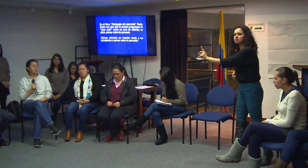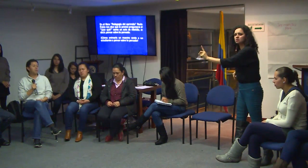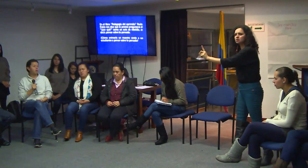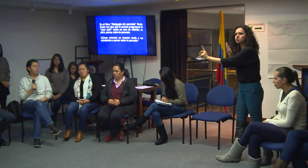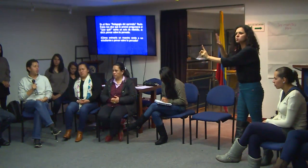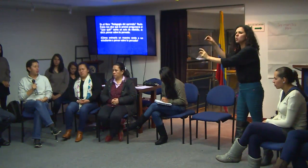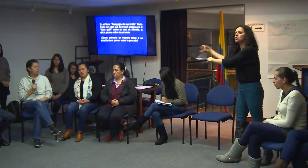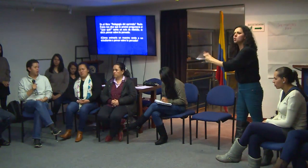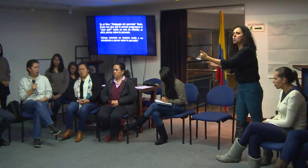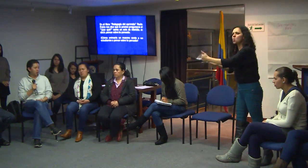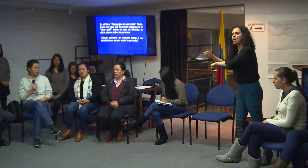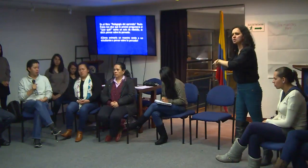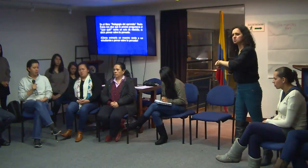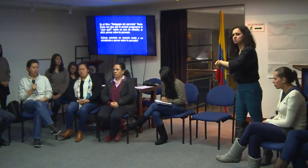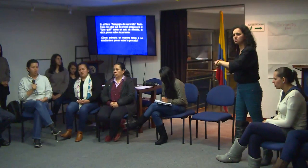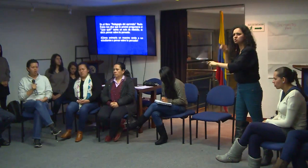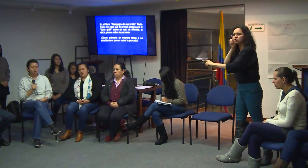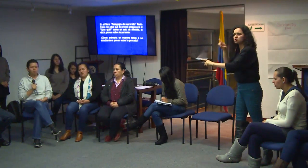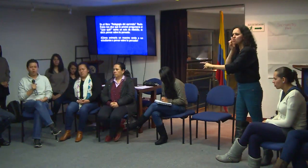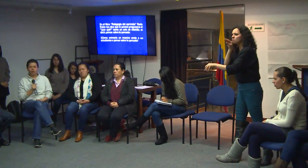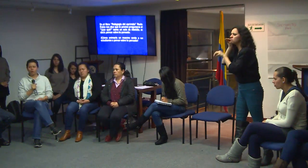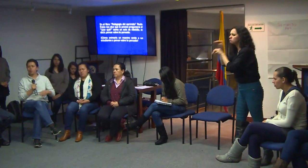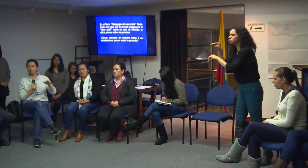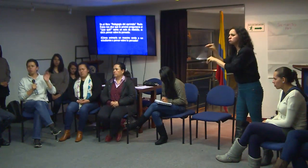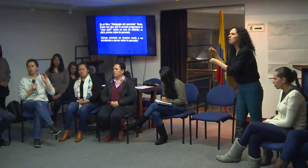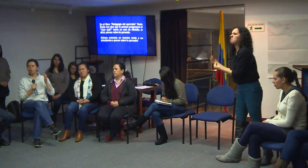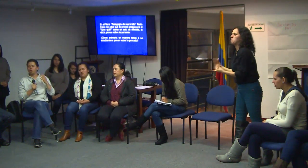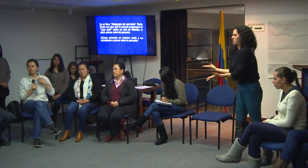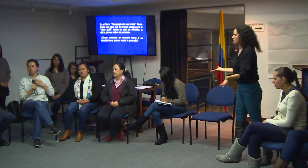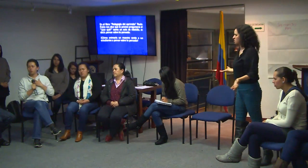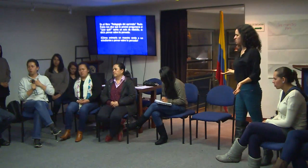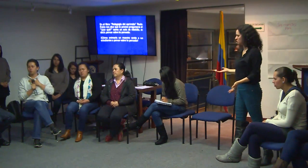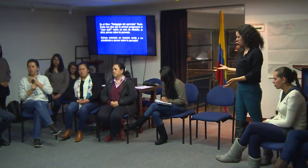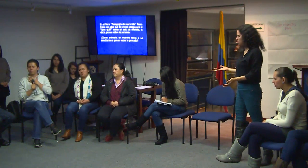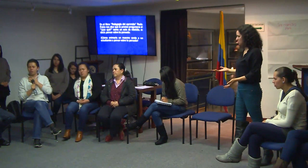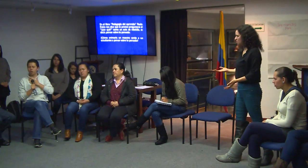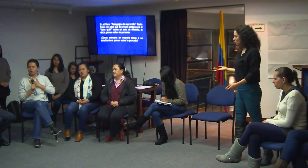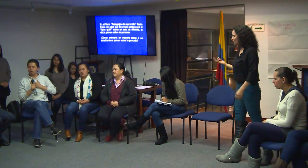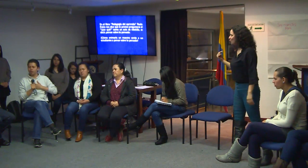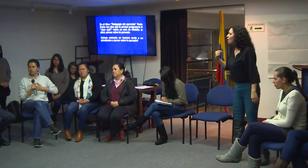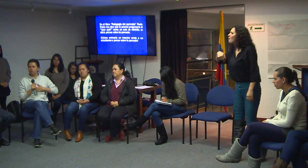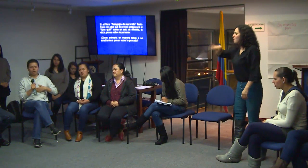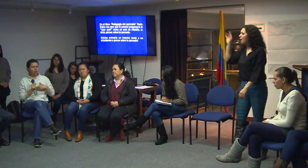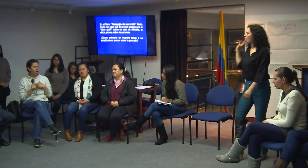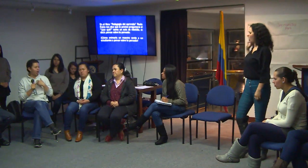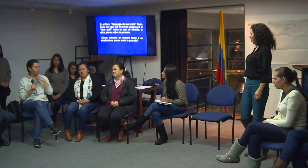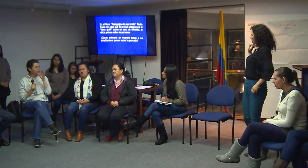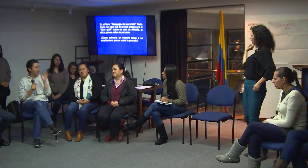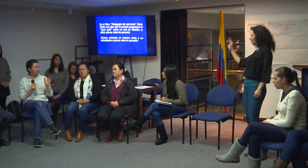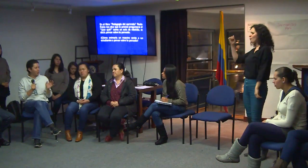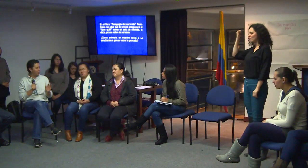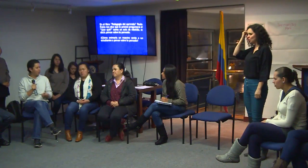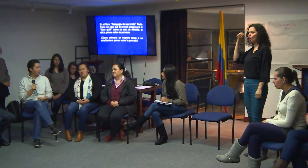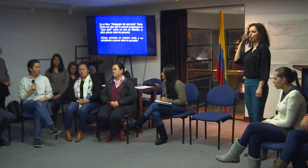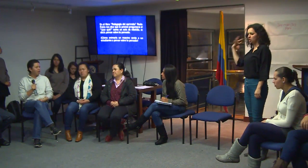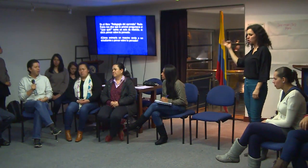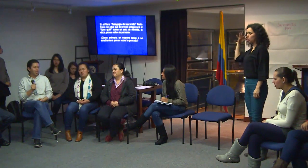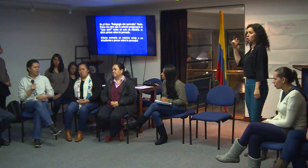se están formando las personas sordas. Porque durante muchos años lo hemos hecho las personas oyentes, desde lo que hemos